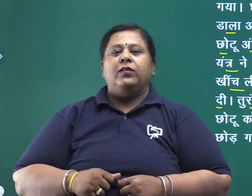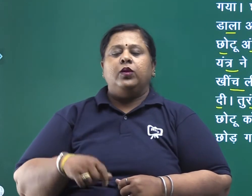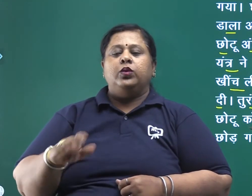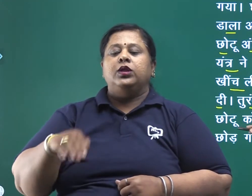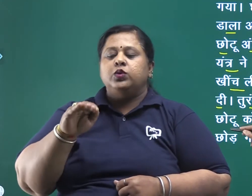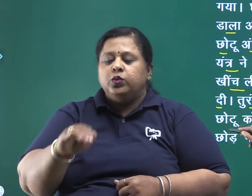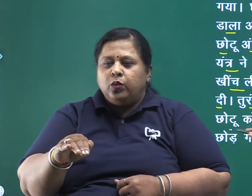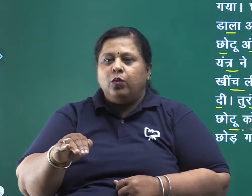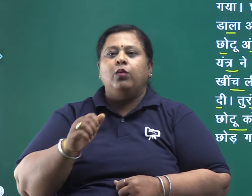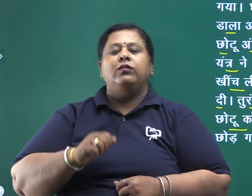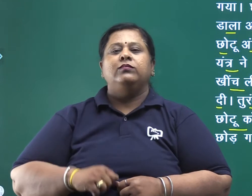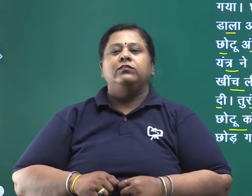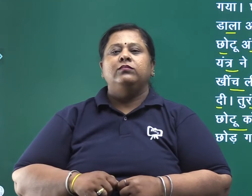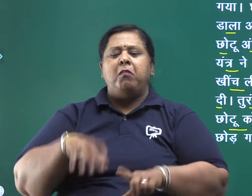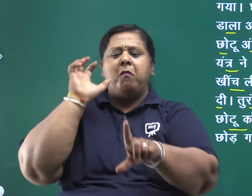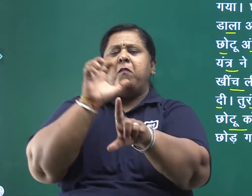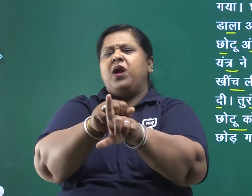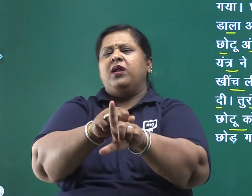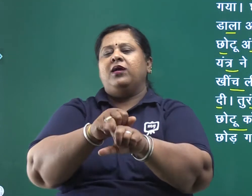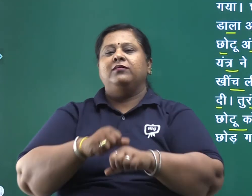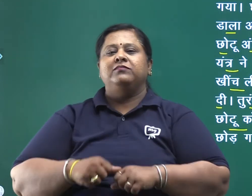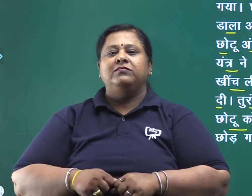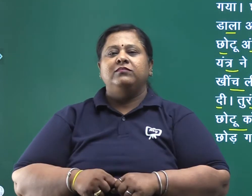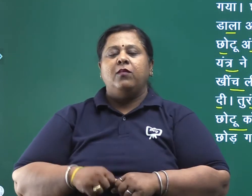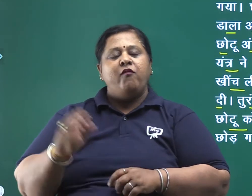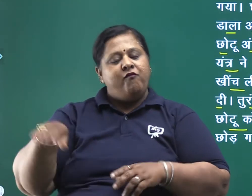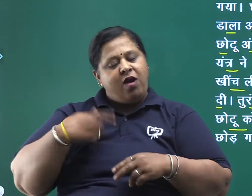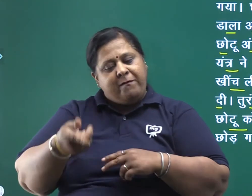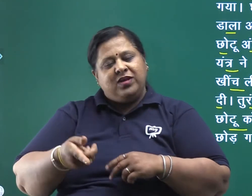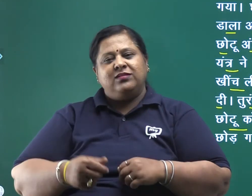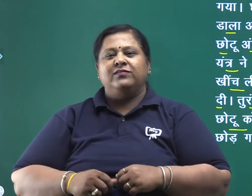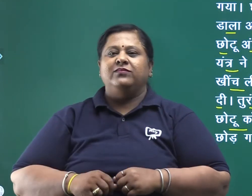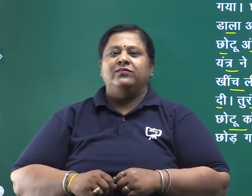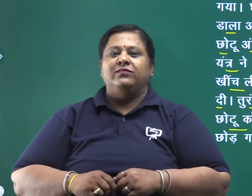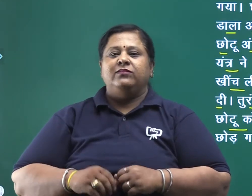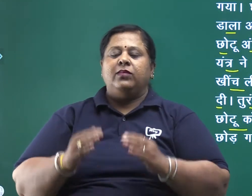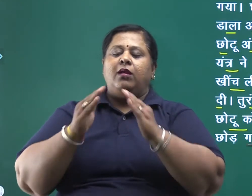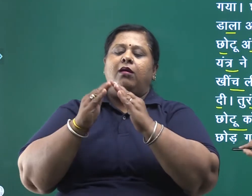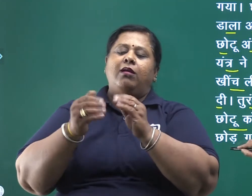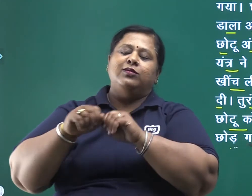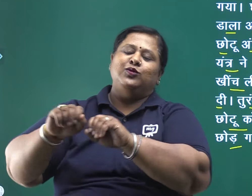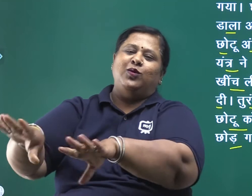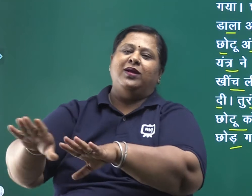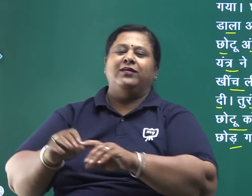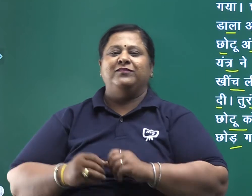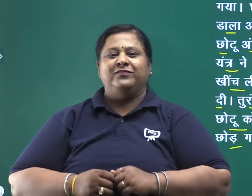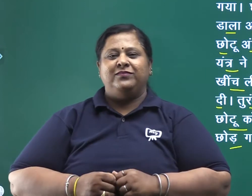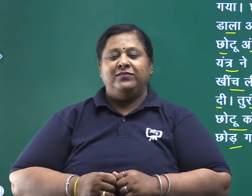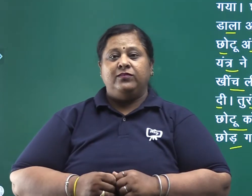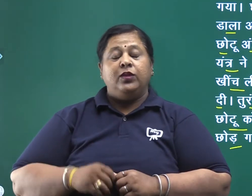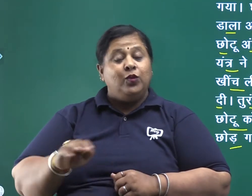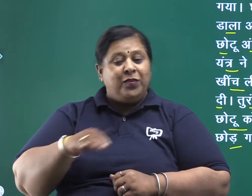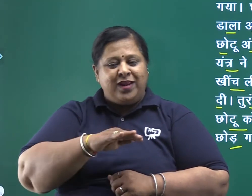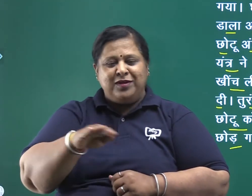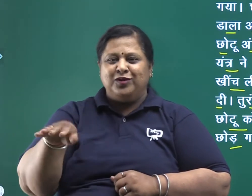तथा छोटू को पकड़कर वापस घर छोड़ गए। तो